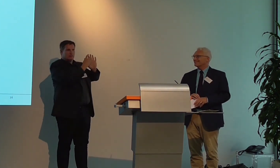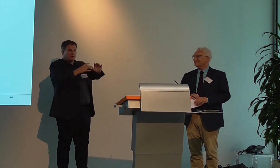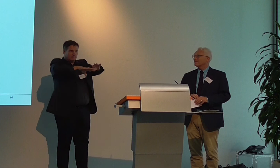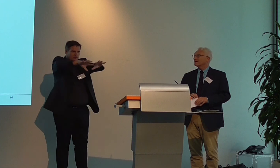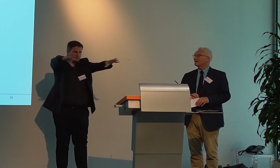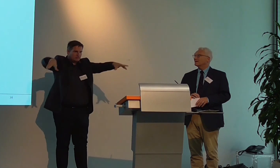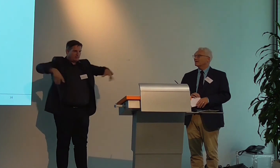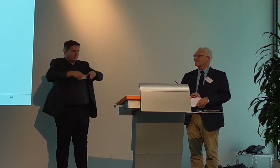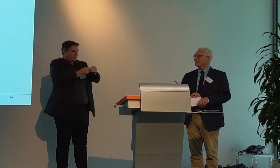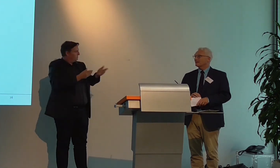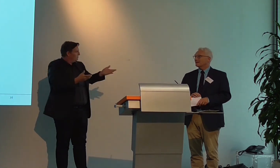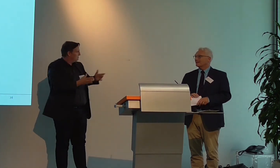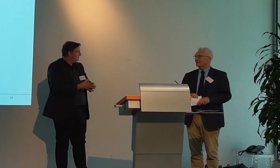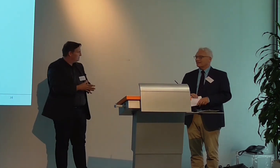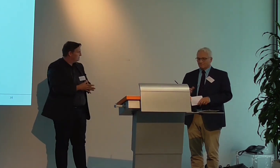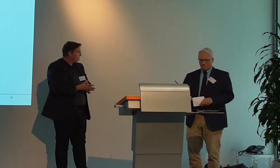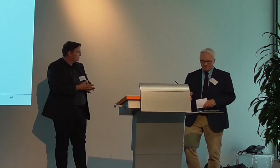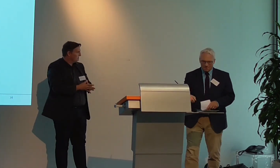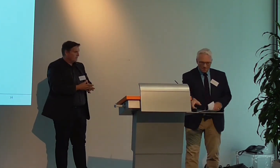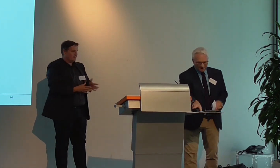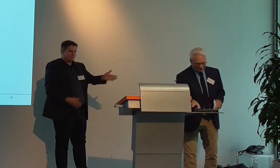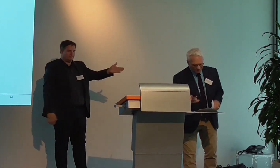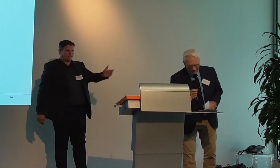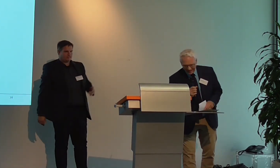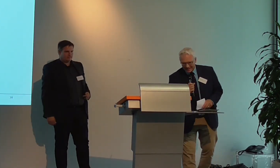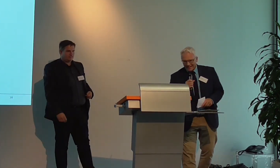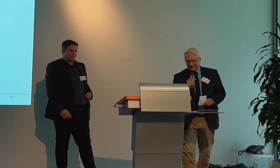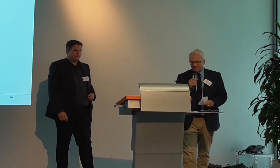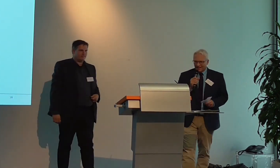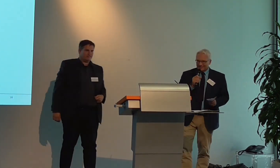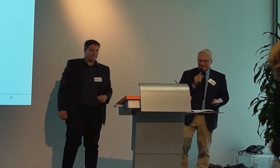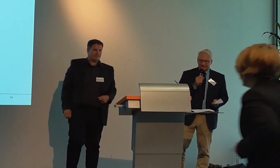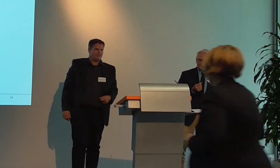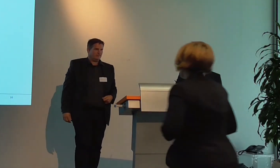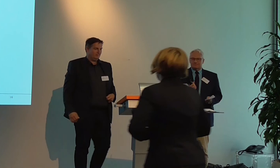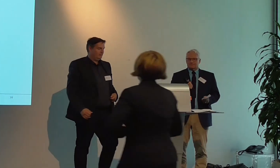Jetzt sehen wir unten das Logo NDR. Warum steht dort NDR und nicht ARD?